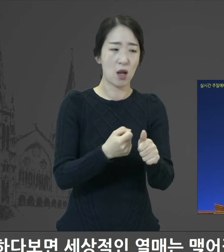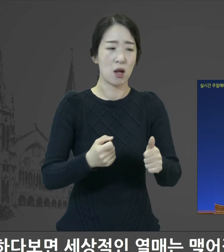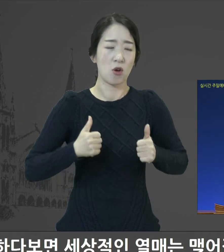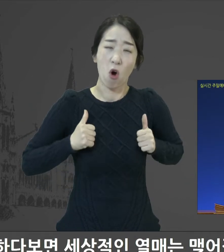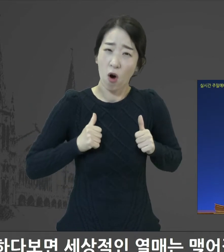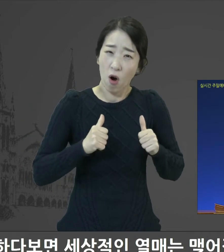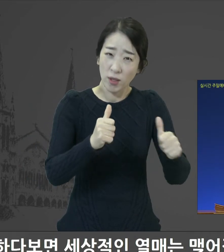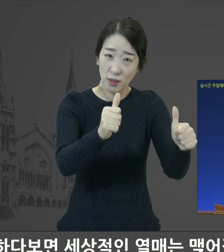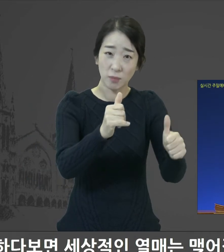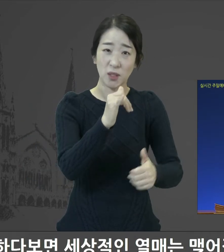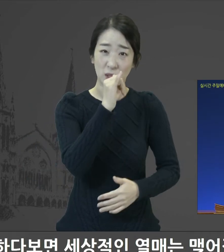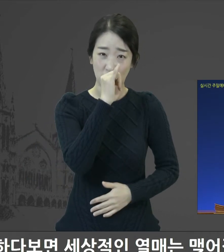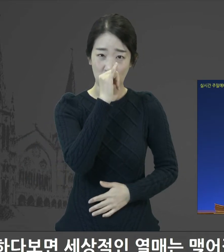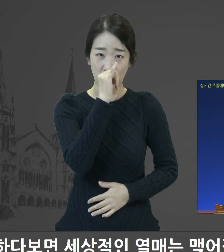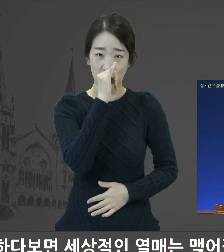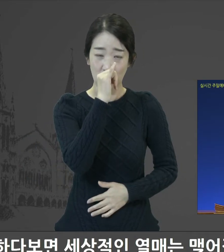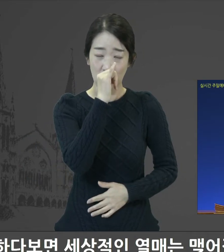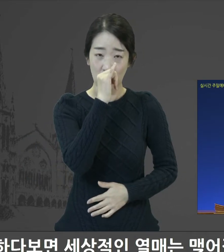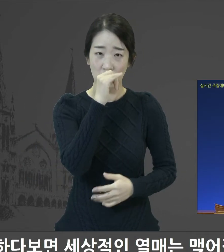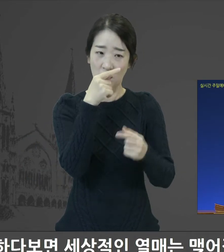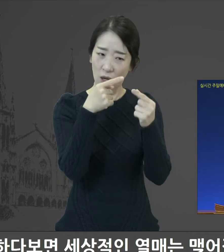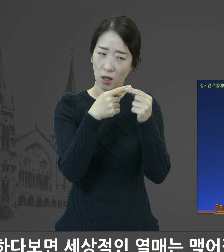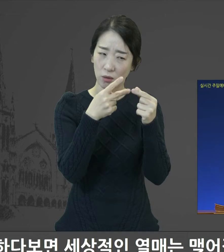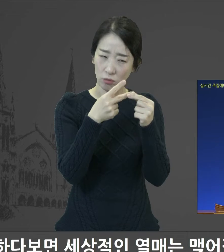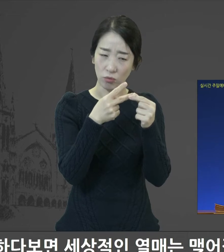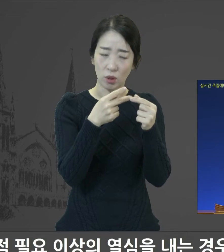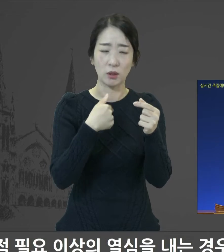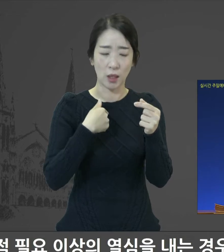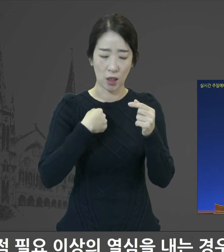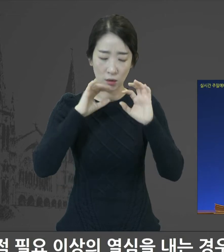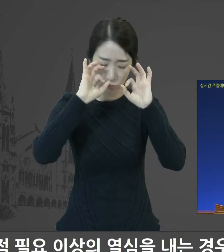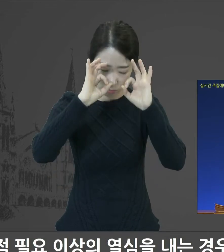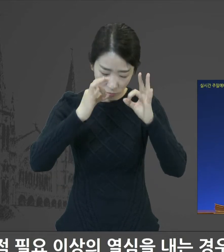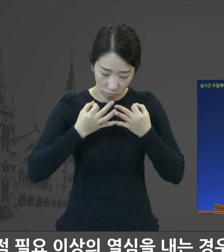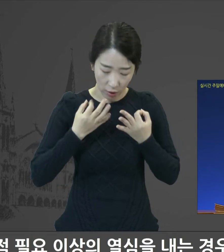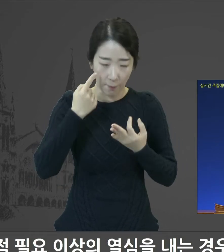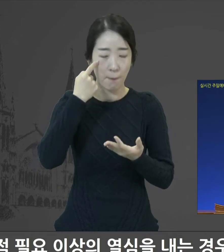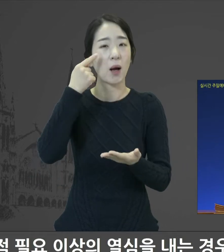거 오늘 한두 가지는 발견하실 수 있었으면 좋겠습니다.